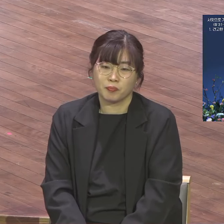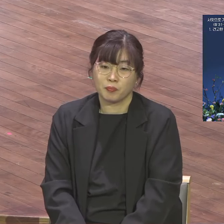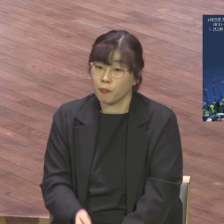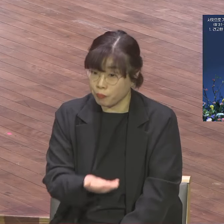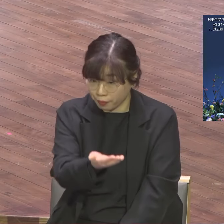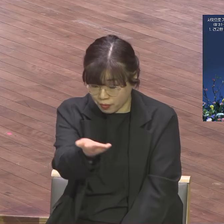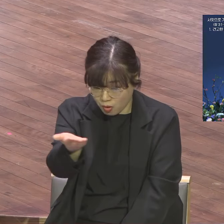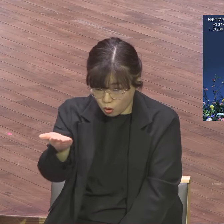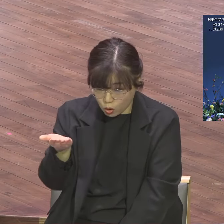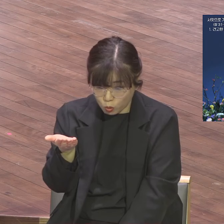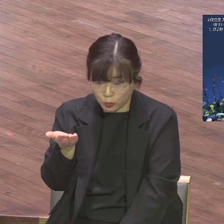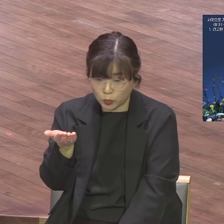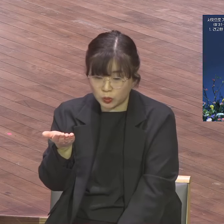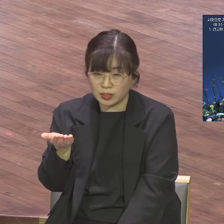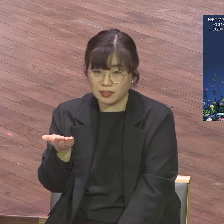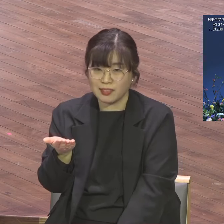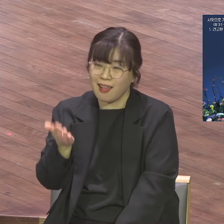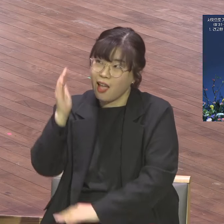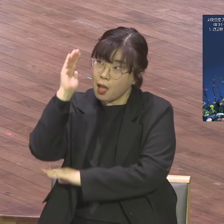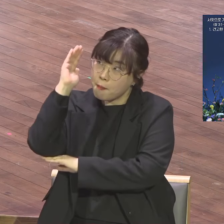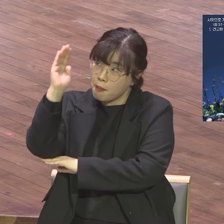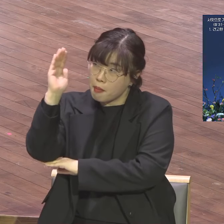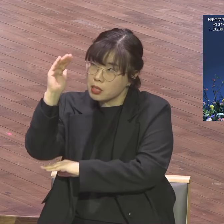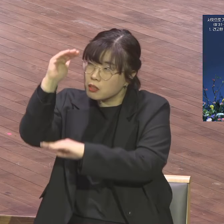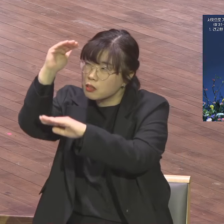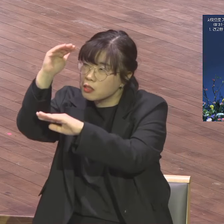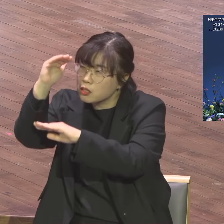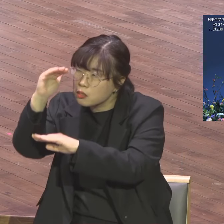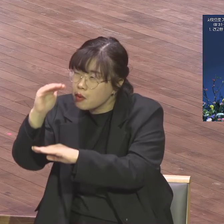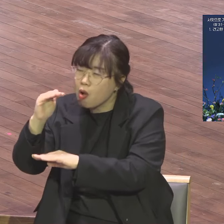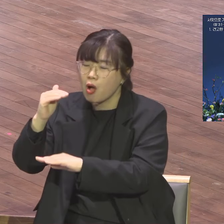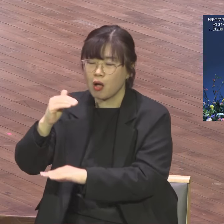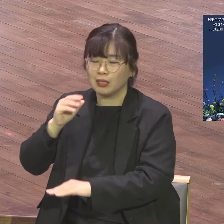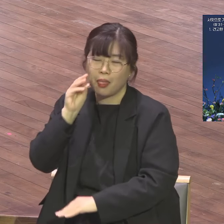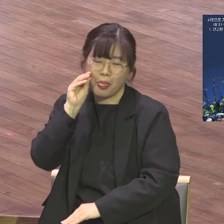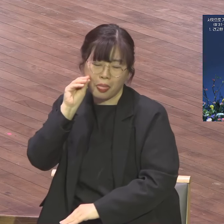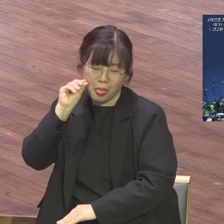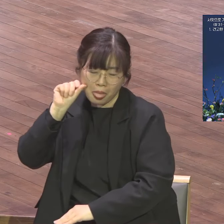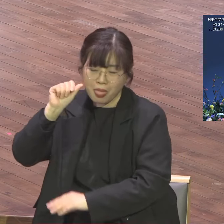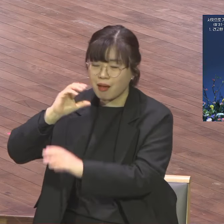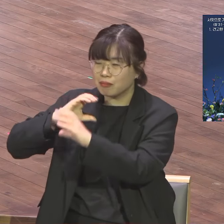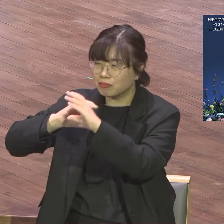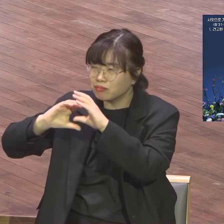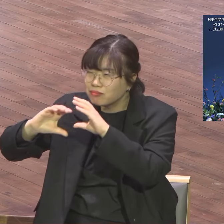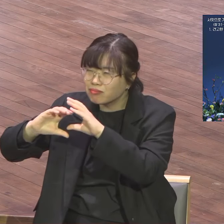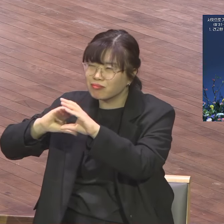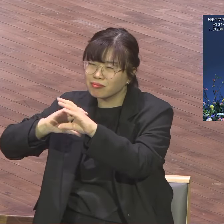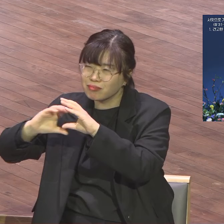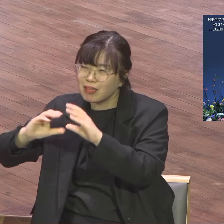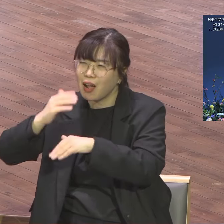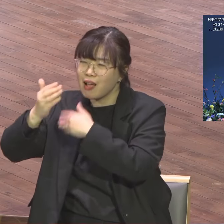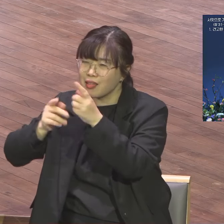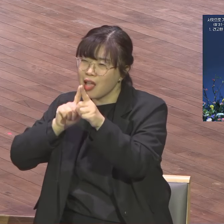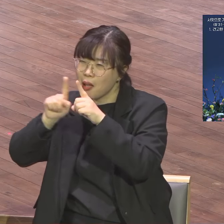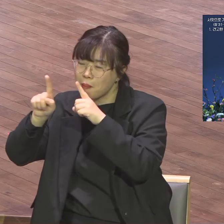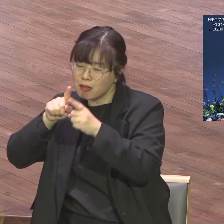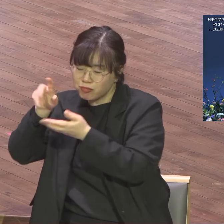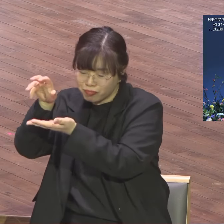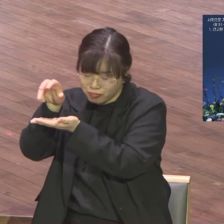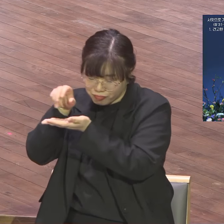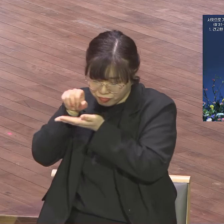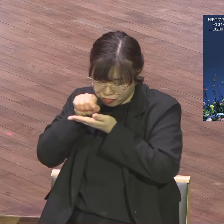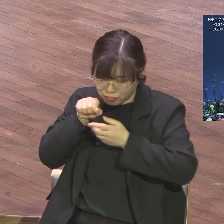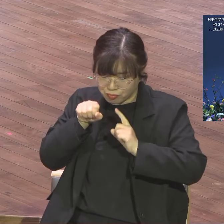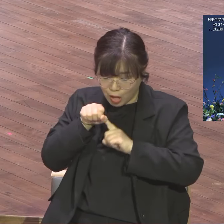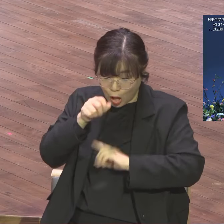영계 성도 여러분, 이렇게 강단과 24 소통하면서 견고한 언약의 망대를 세우면서